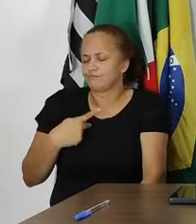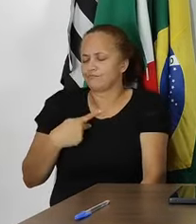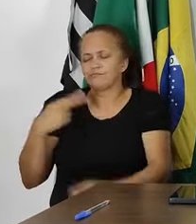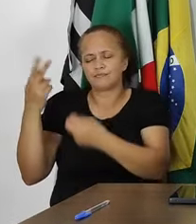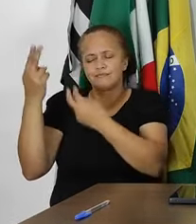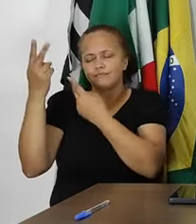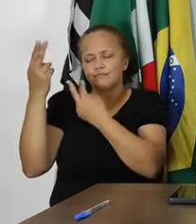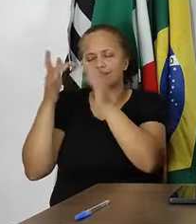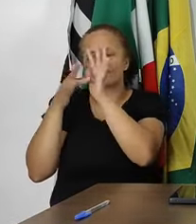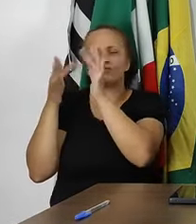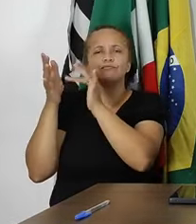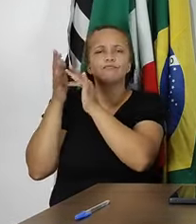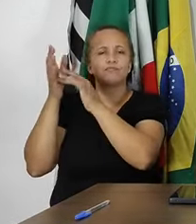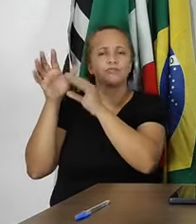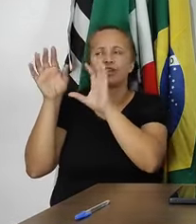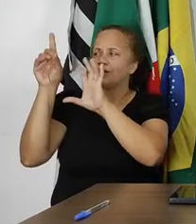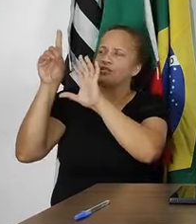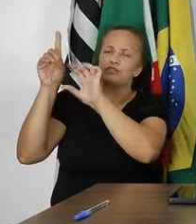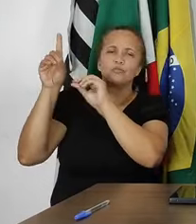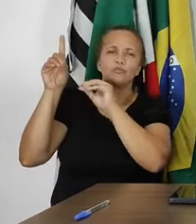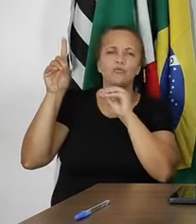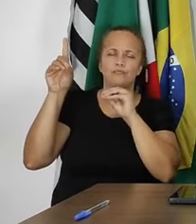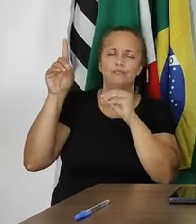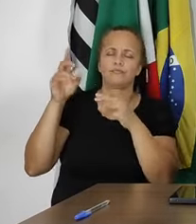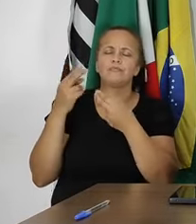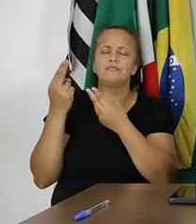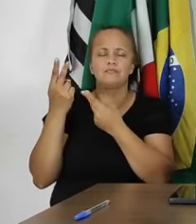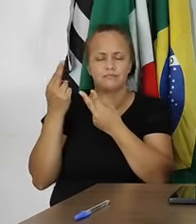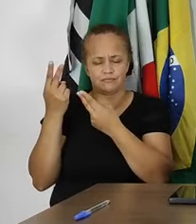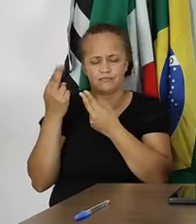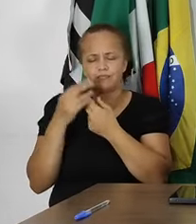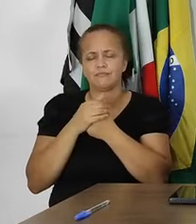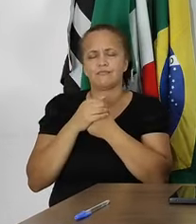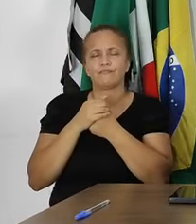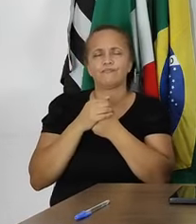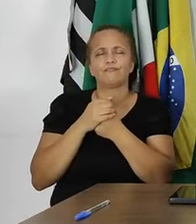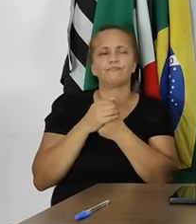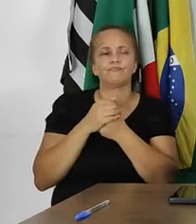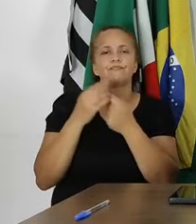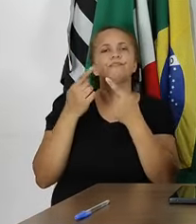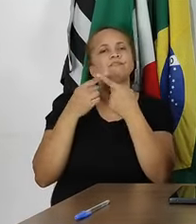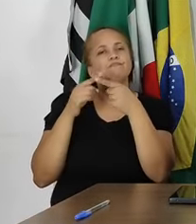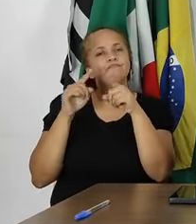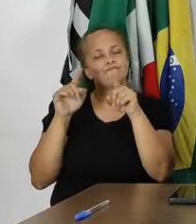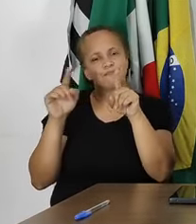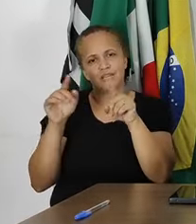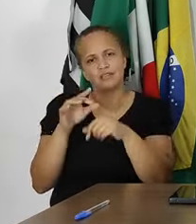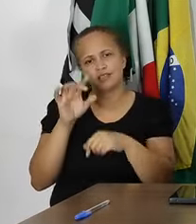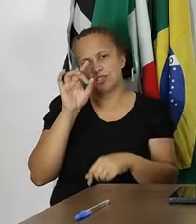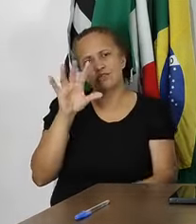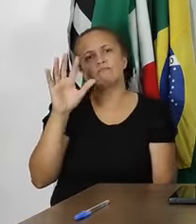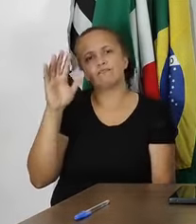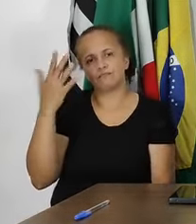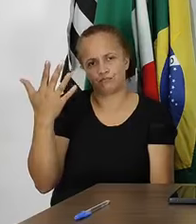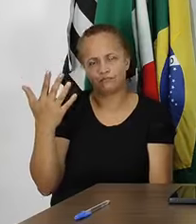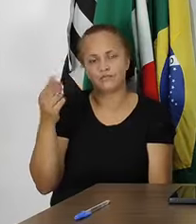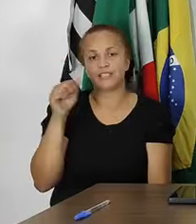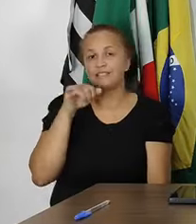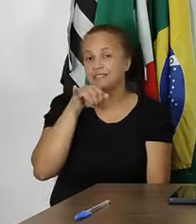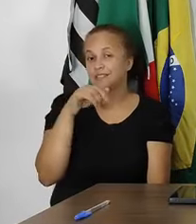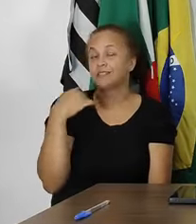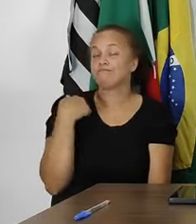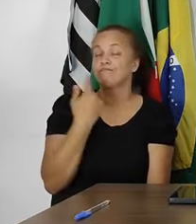nos atributos do caráter de Cristo em nossas vidas. Mas isso só será possível se nós